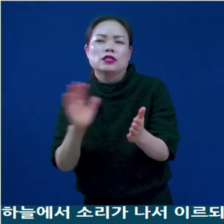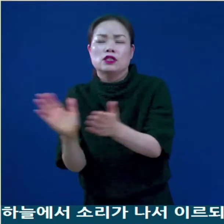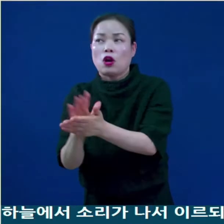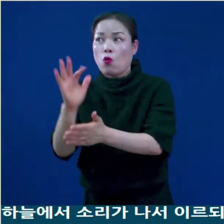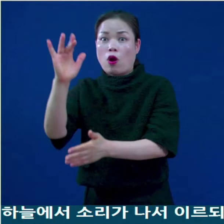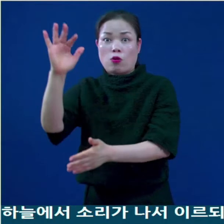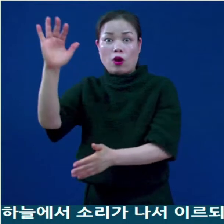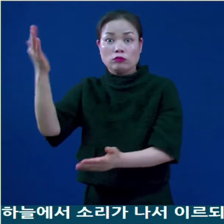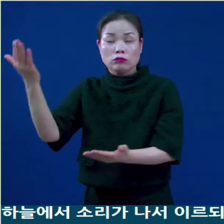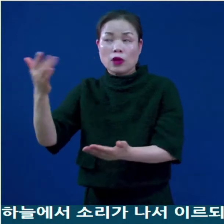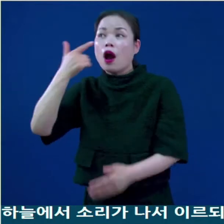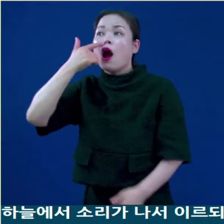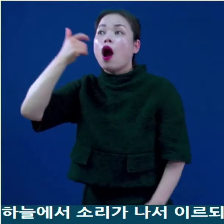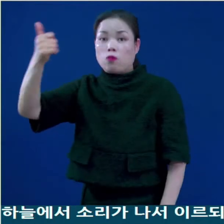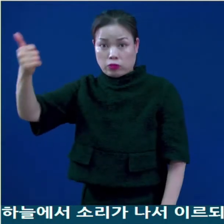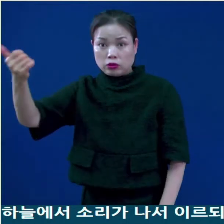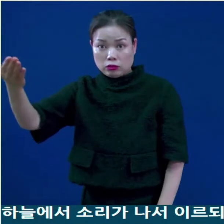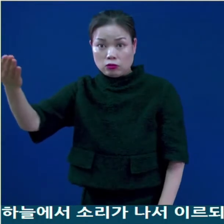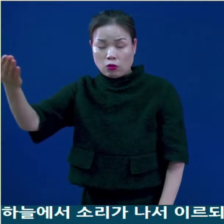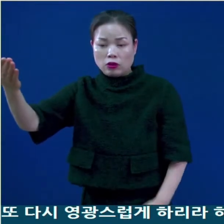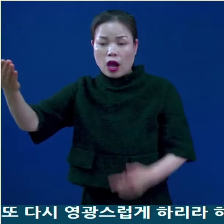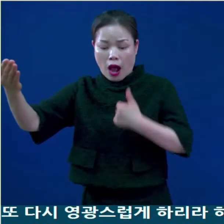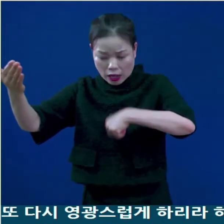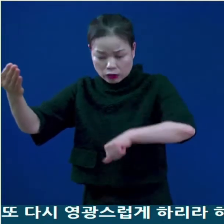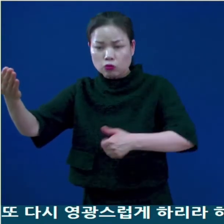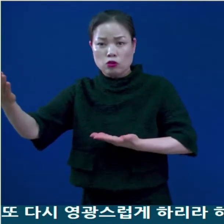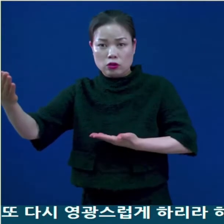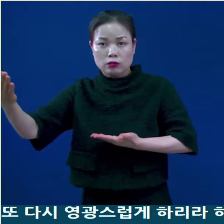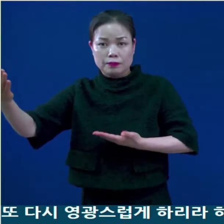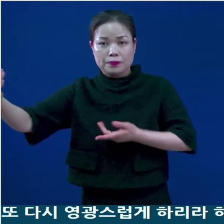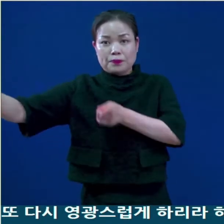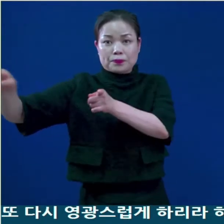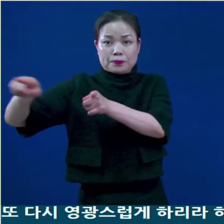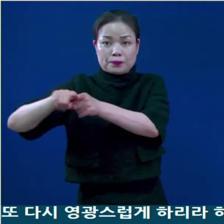영화롭게 하는 일에 아버지도 그 일을 하시고 아들도 그 일을 하시는 겁니다.